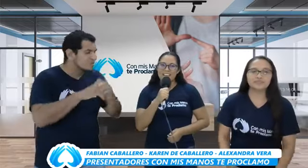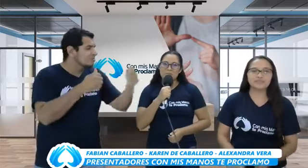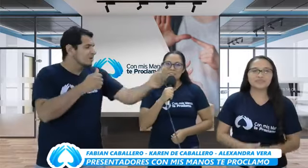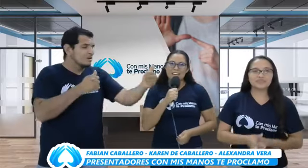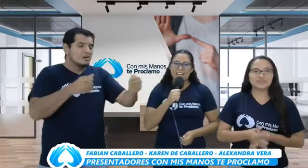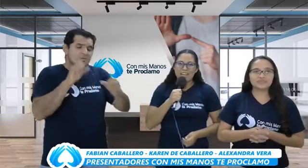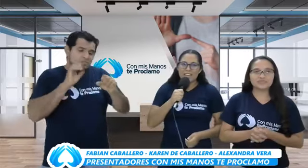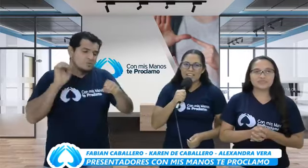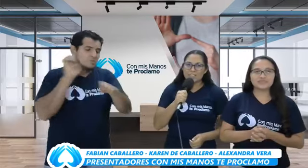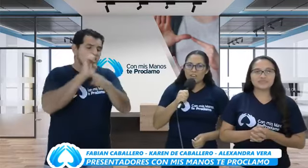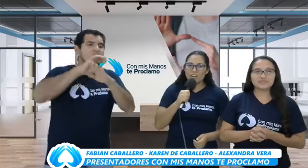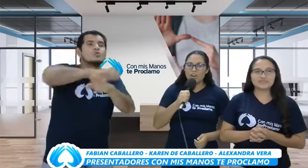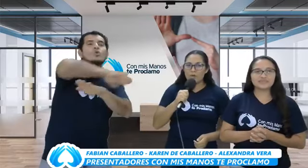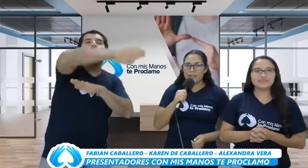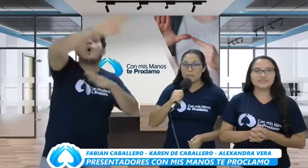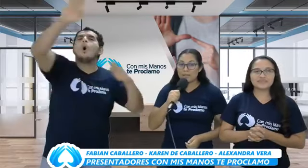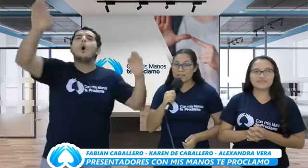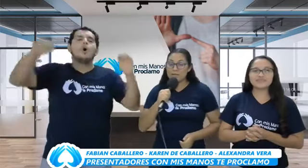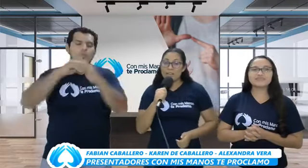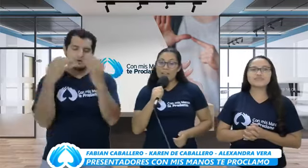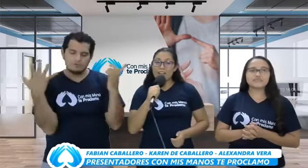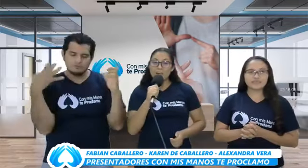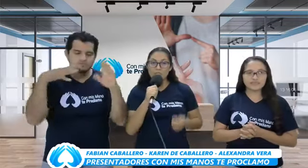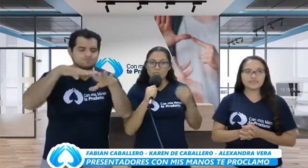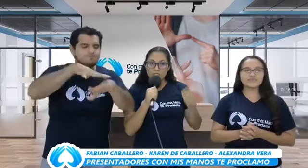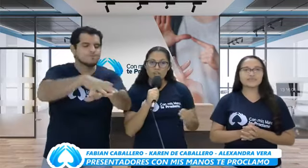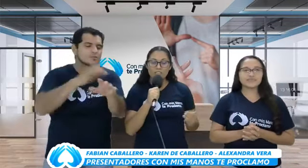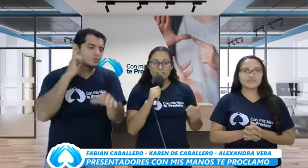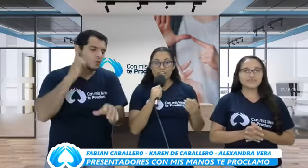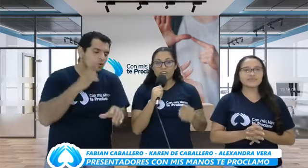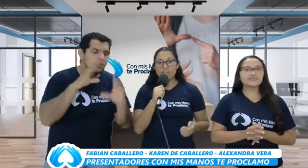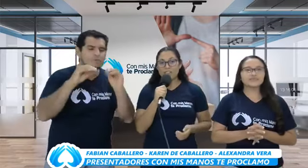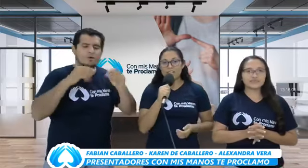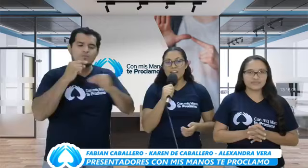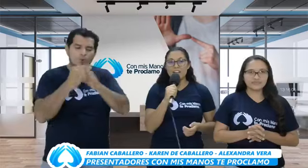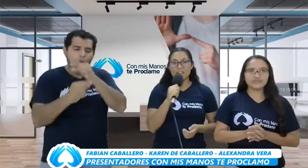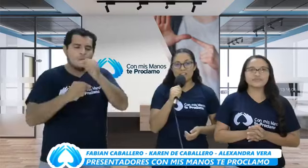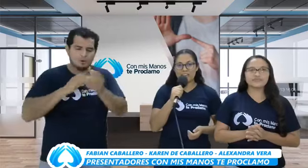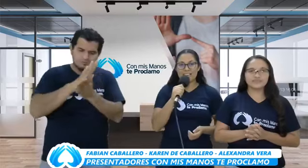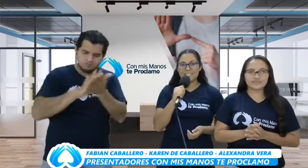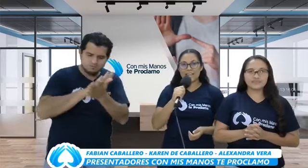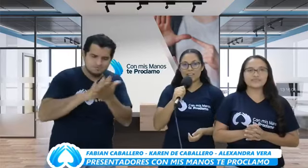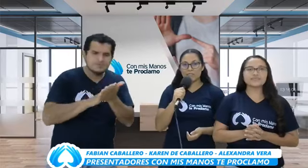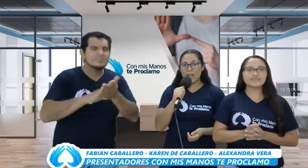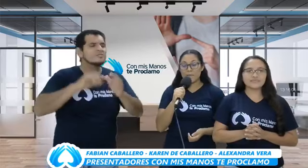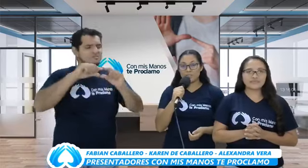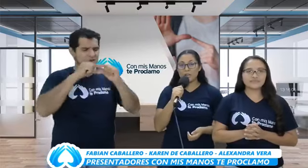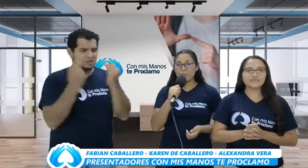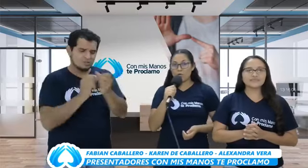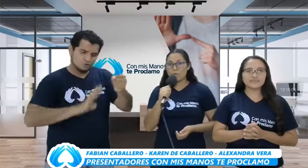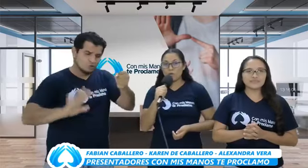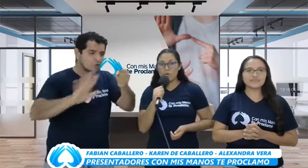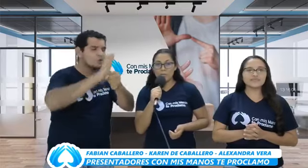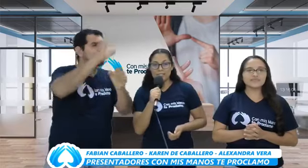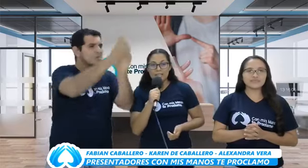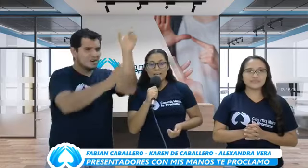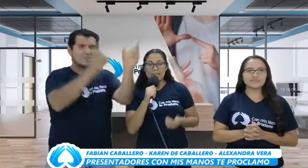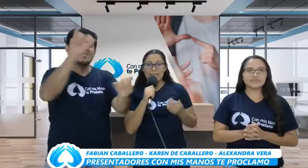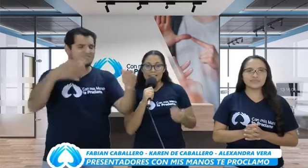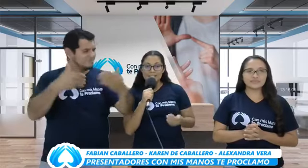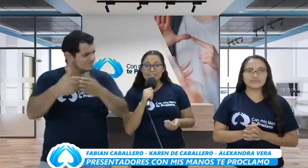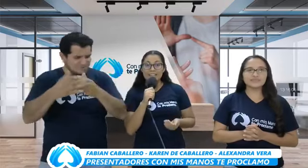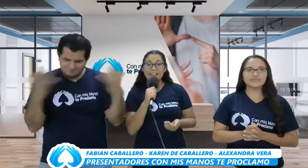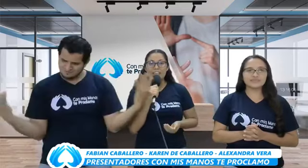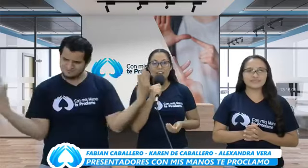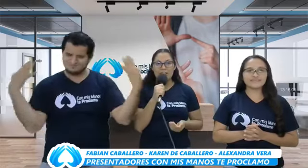Amén, qué bien que todos los jóvenes, pues que haya inclusión dentro de nuestras iglesias, que todas las personas poco a poco, pues